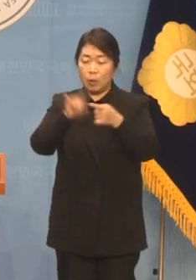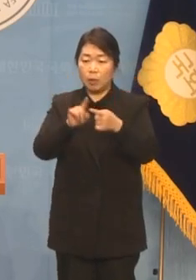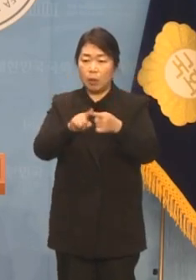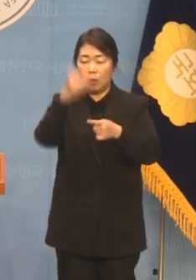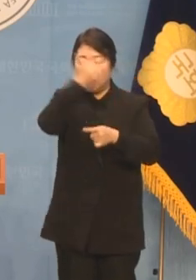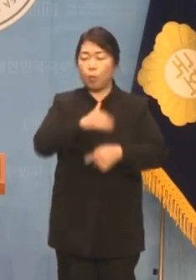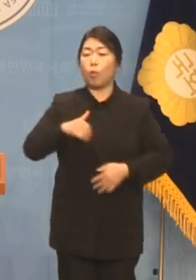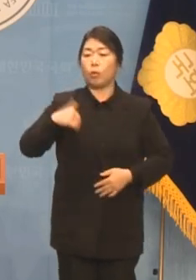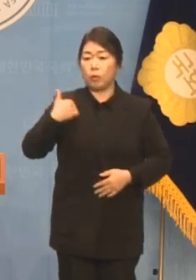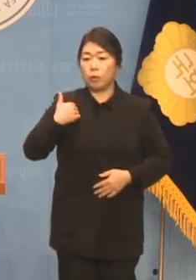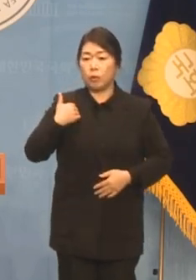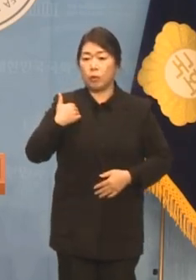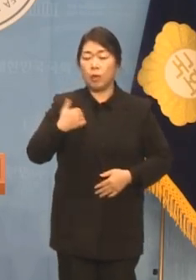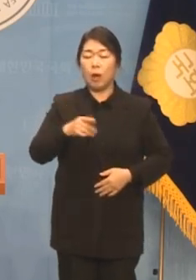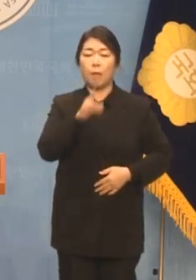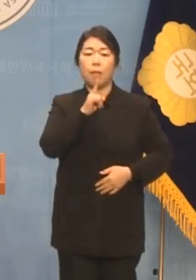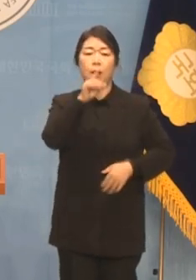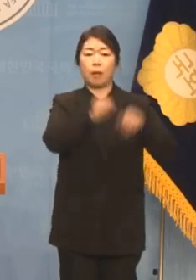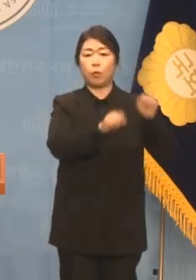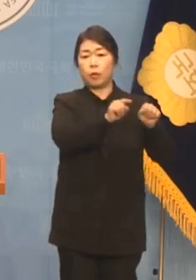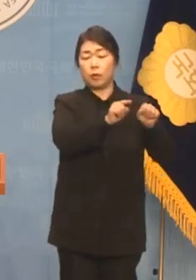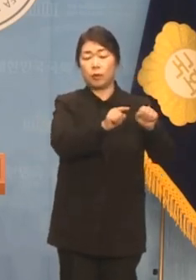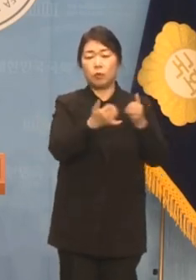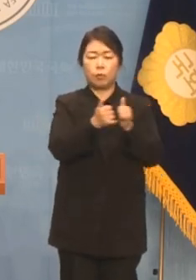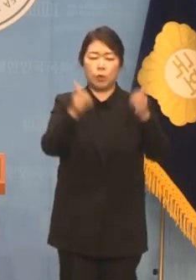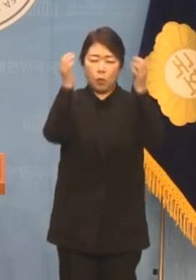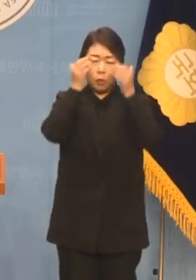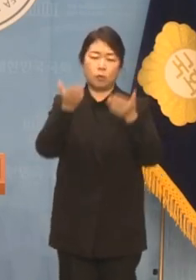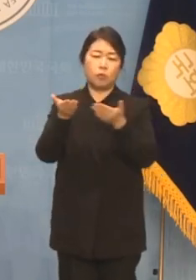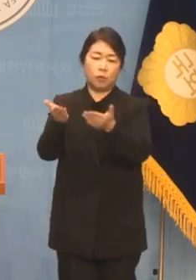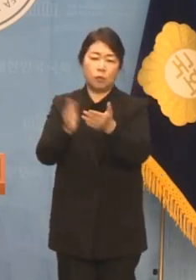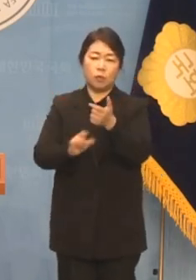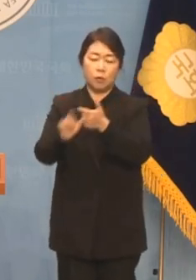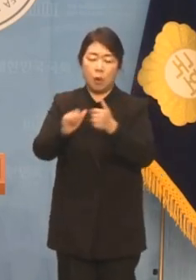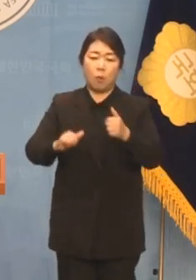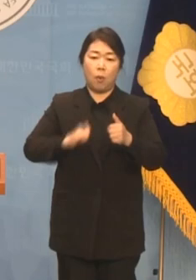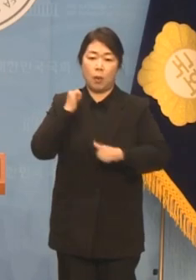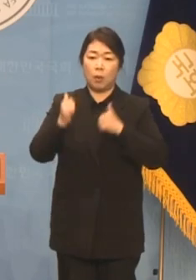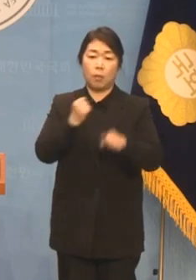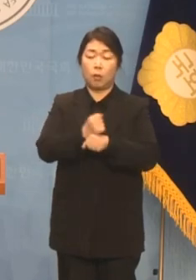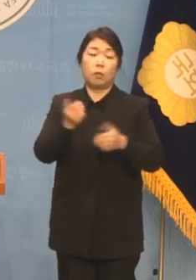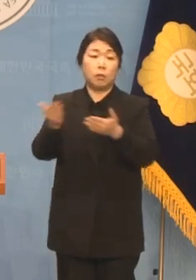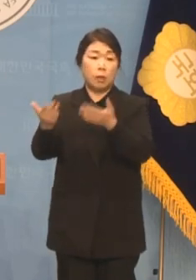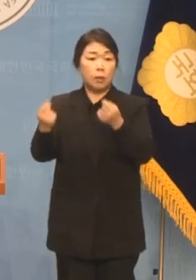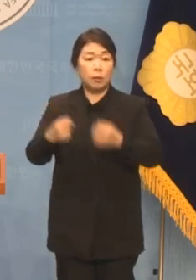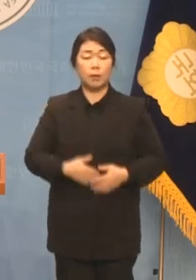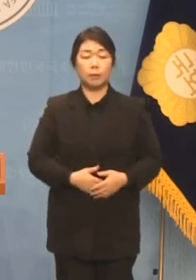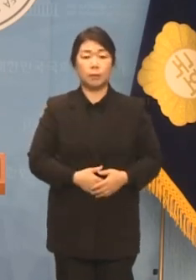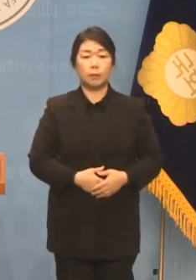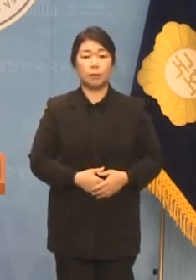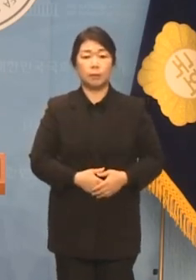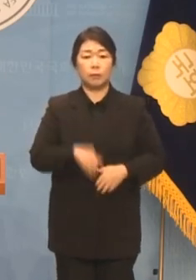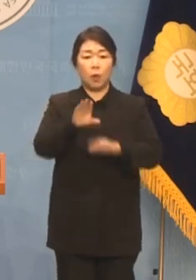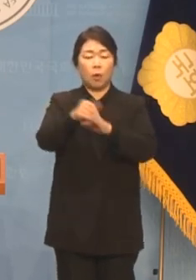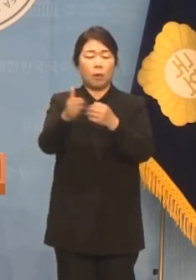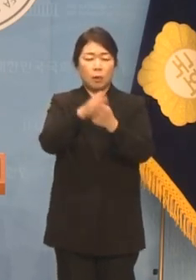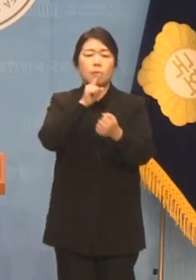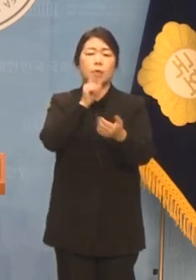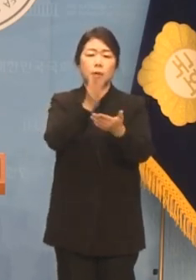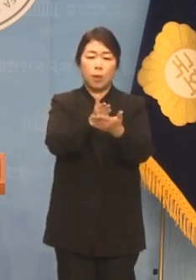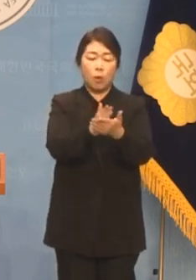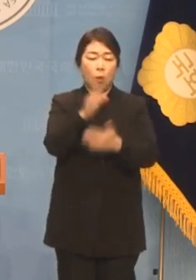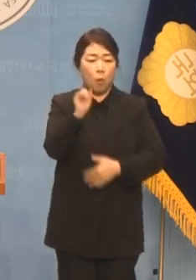몰지각한 언행이 고통받는 국민의 마음에 불을 지힌 것입니다 언론 탓을 하려들지 말고